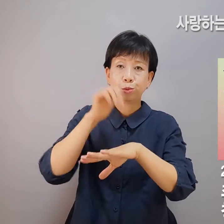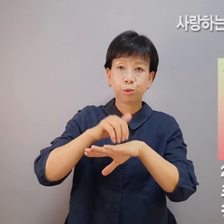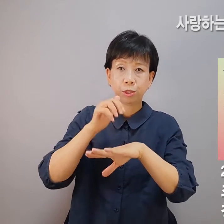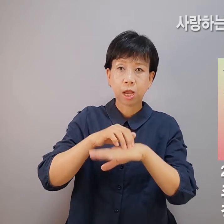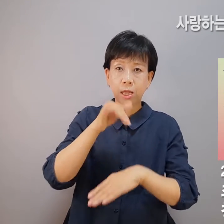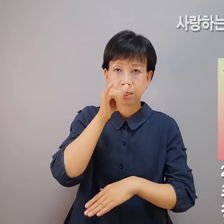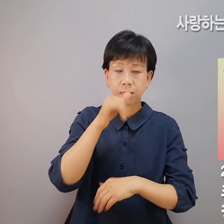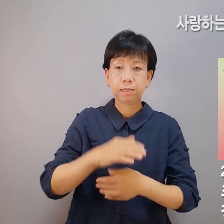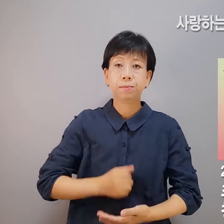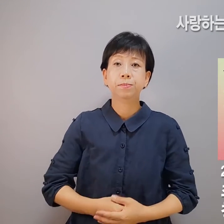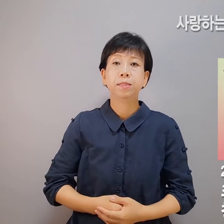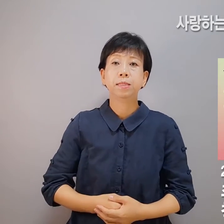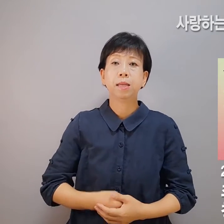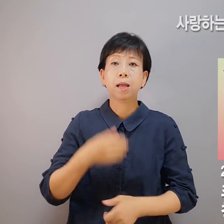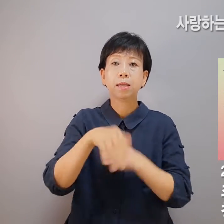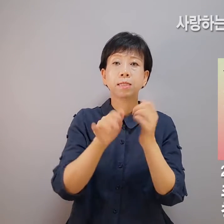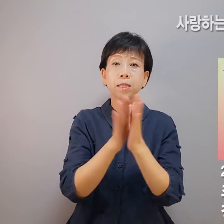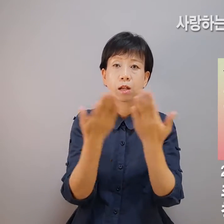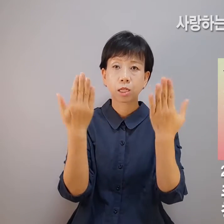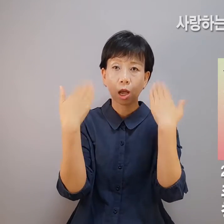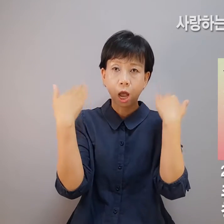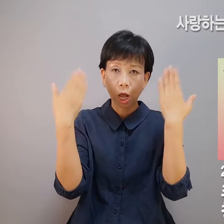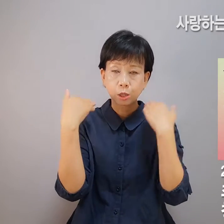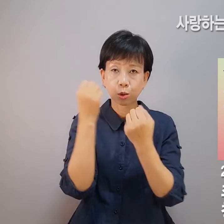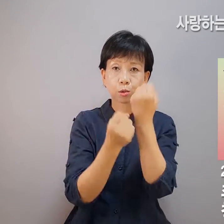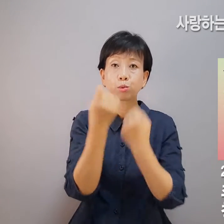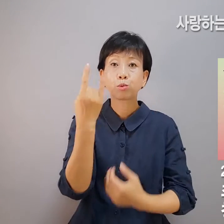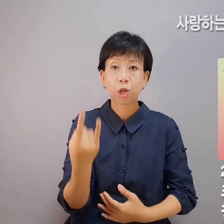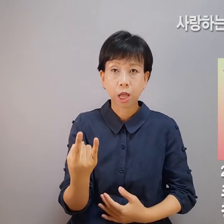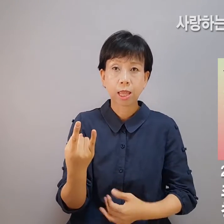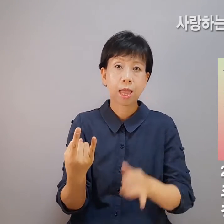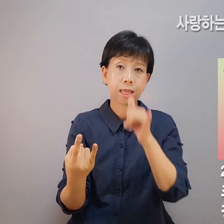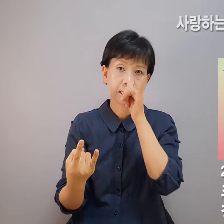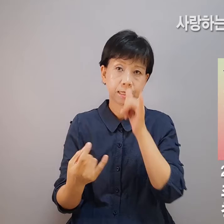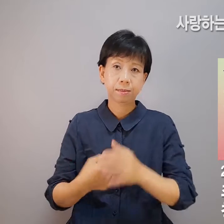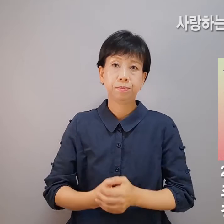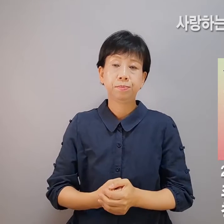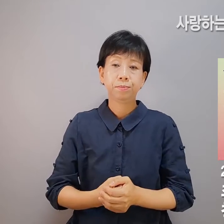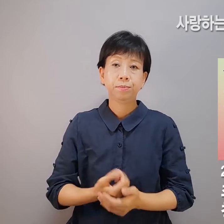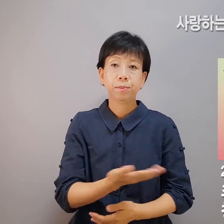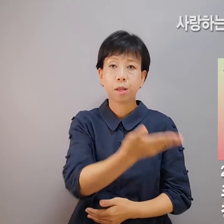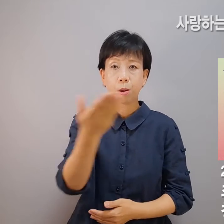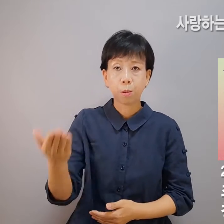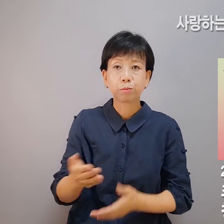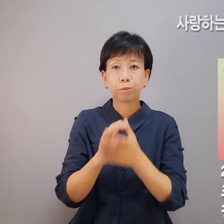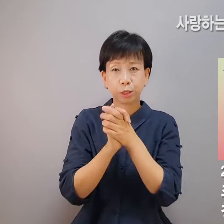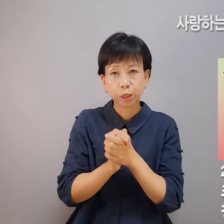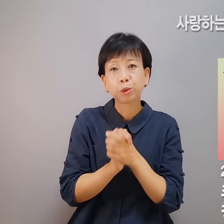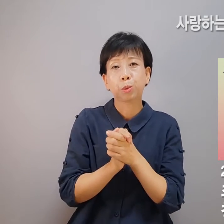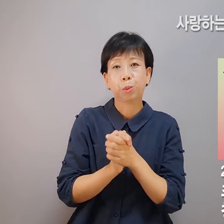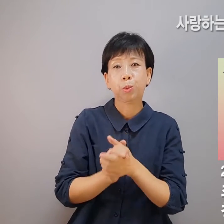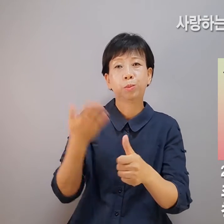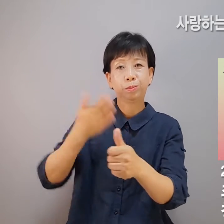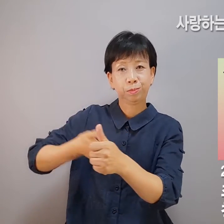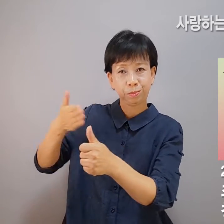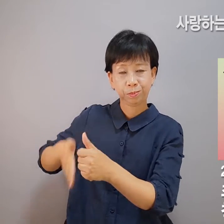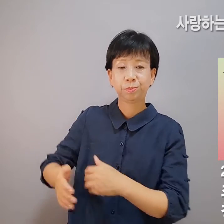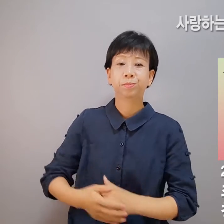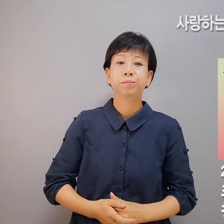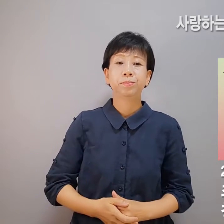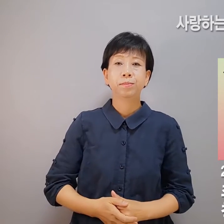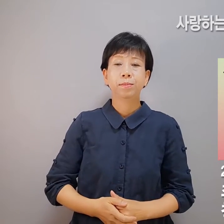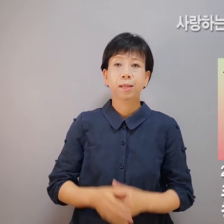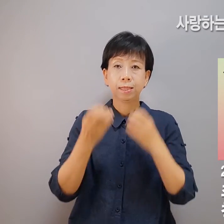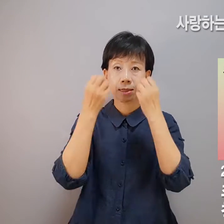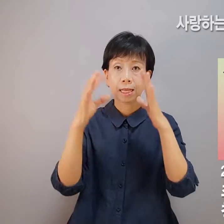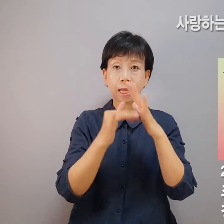성경학교와 수련회를 오늘부터 몇 주간 하겠습니다. 성도들의 기도가 필요합니다. 등록한